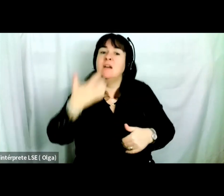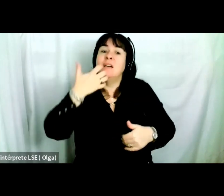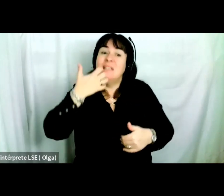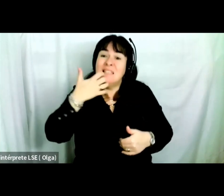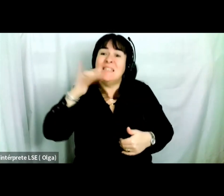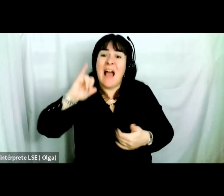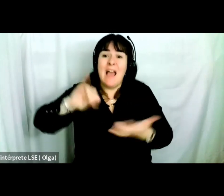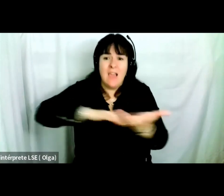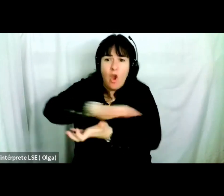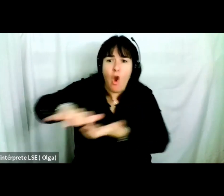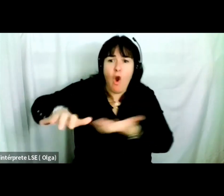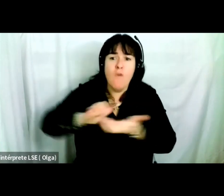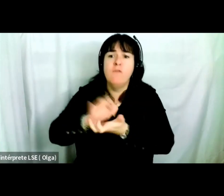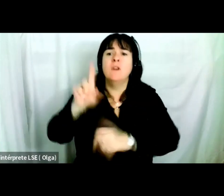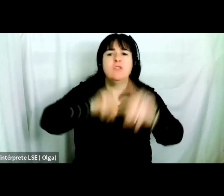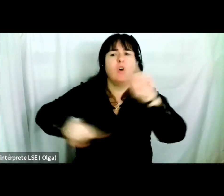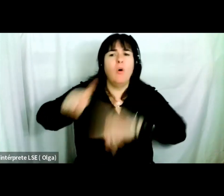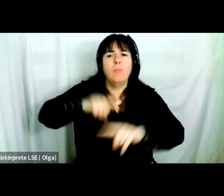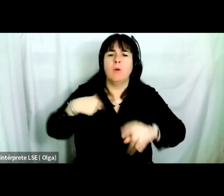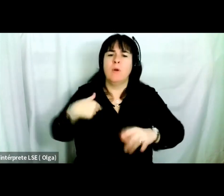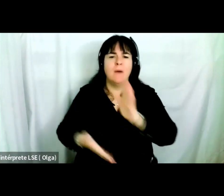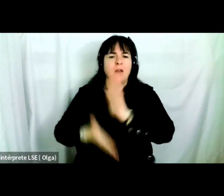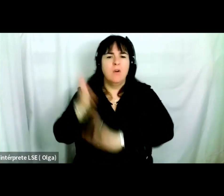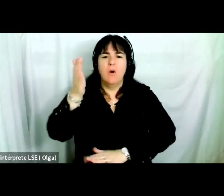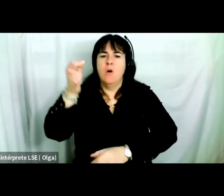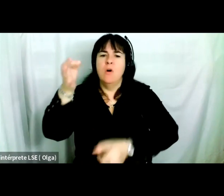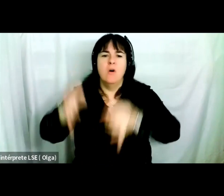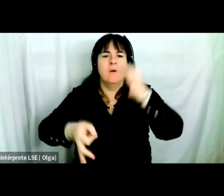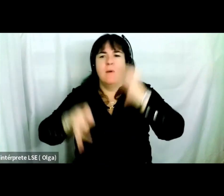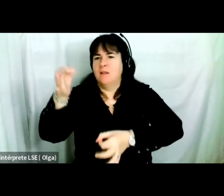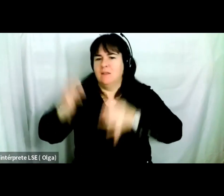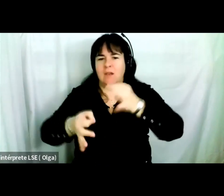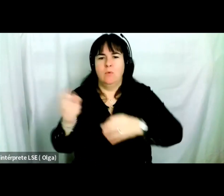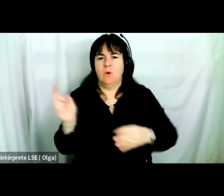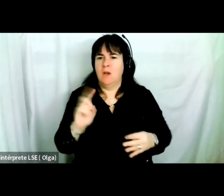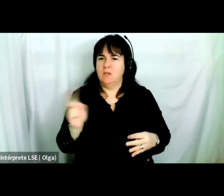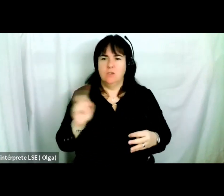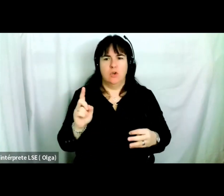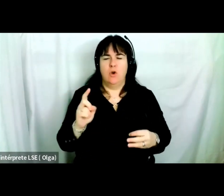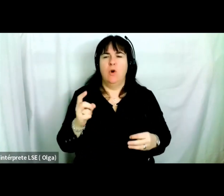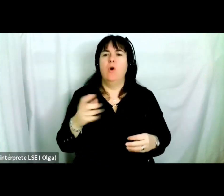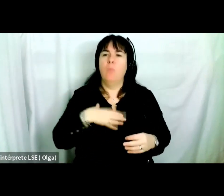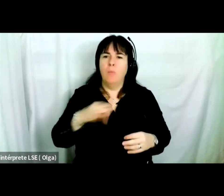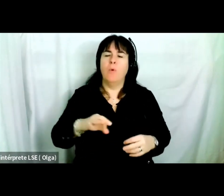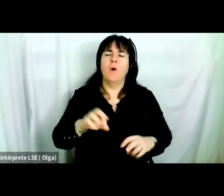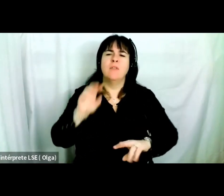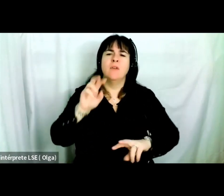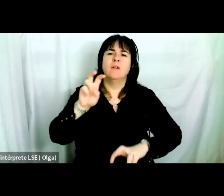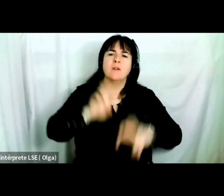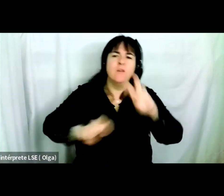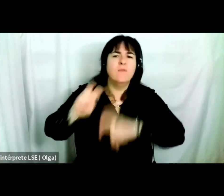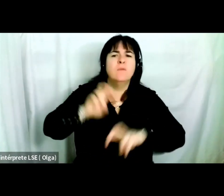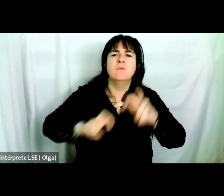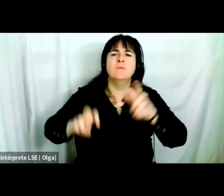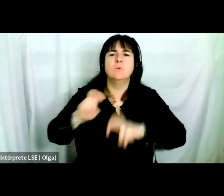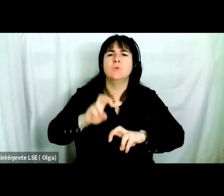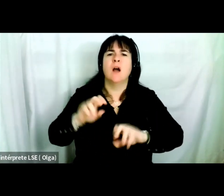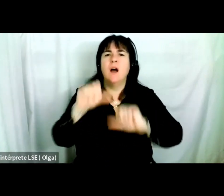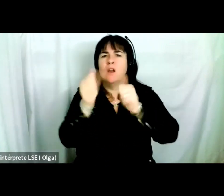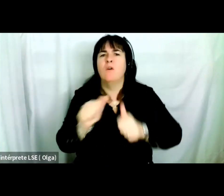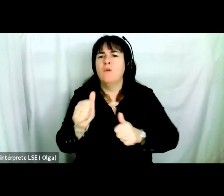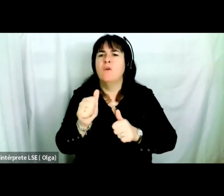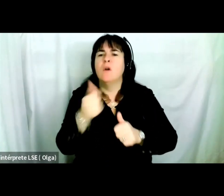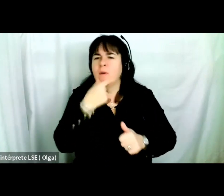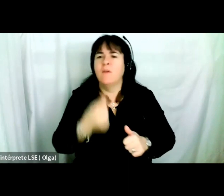los tribunales, no queremos acudir a los tribunales, queremos solucionarlo de una forma más rápida. ¿Cómo? A través de un arbitraje. ¿Y